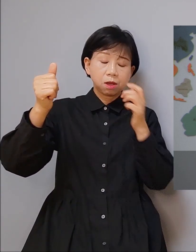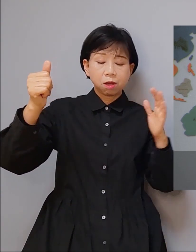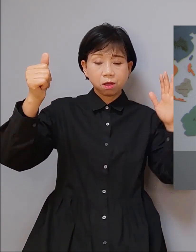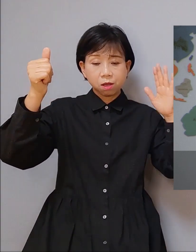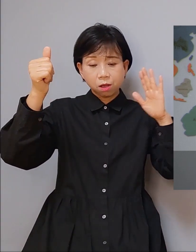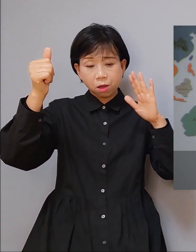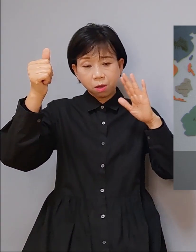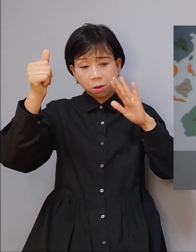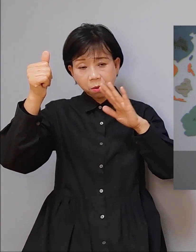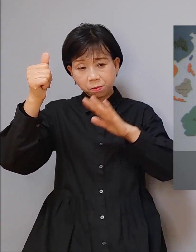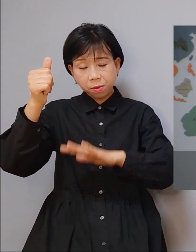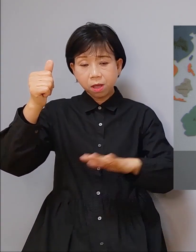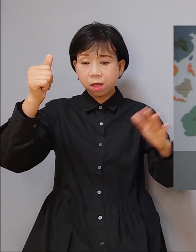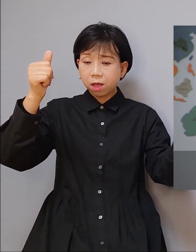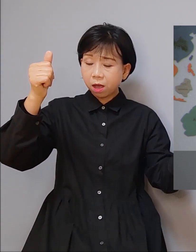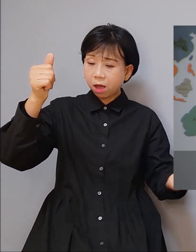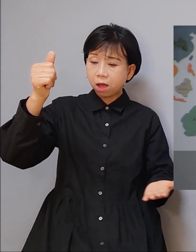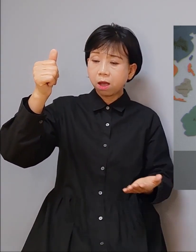주님을